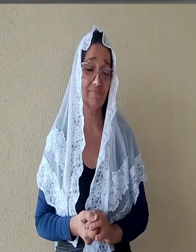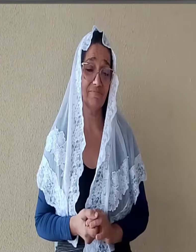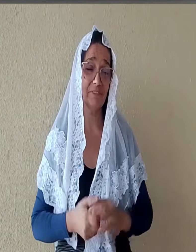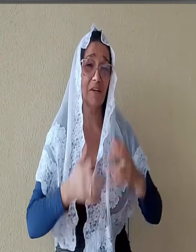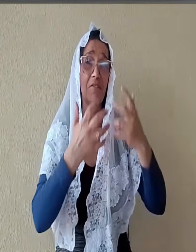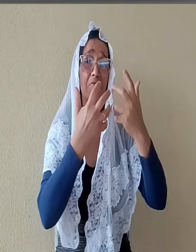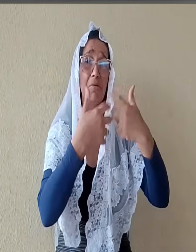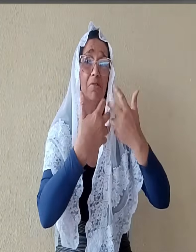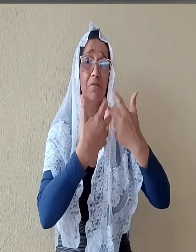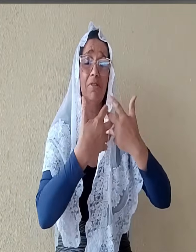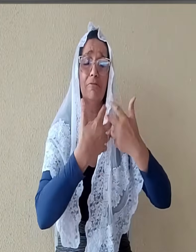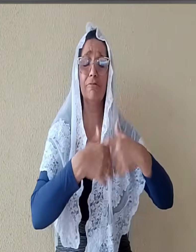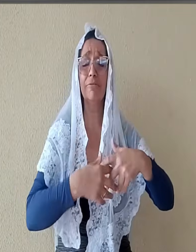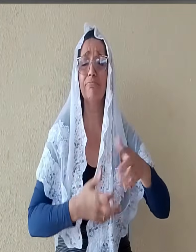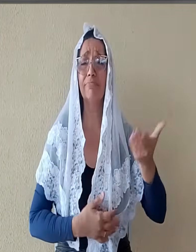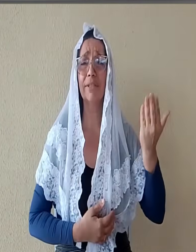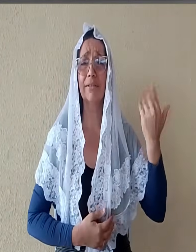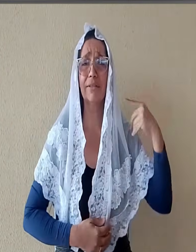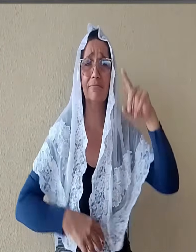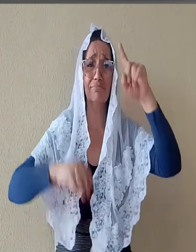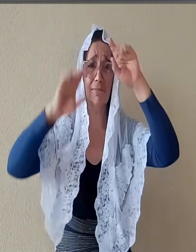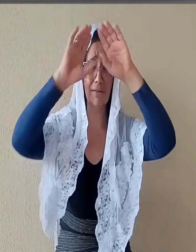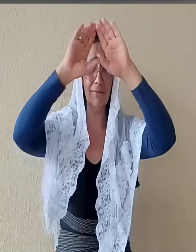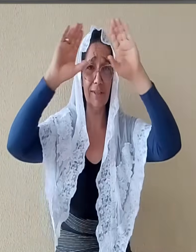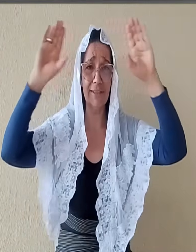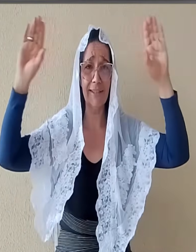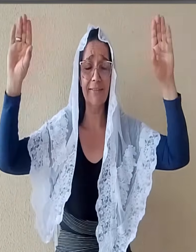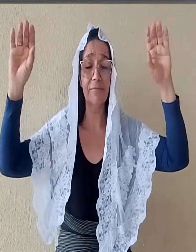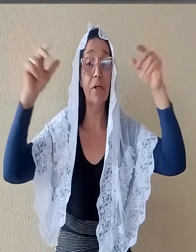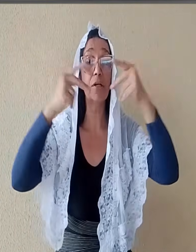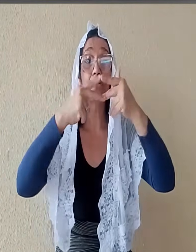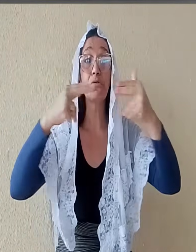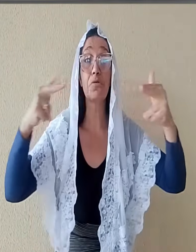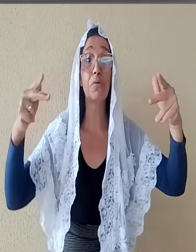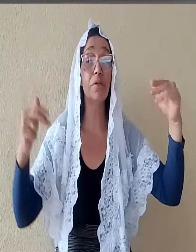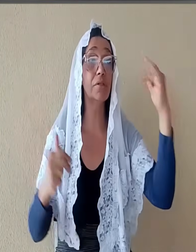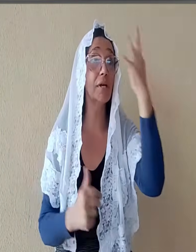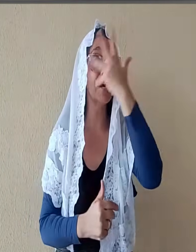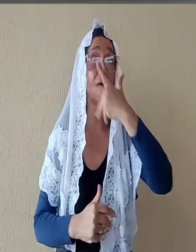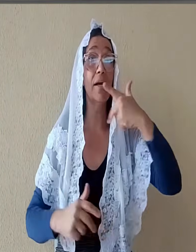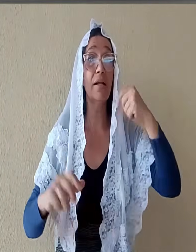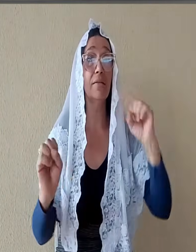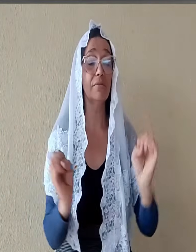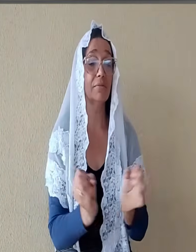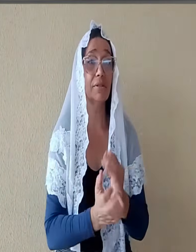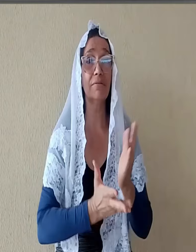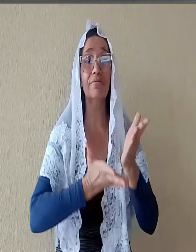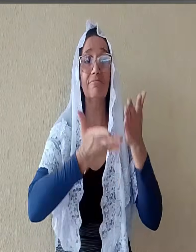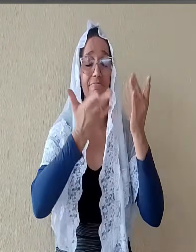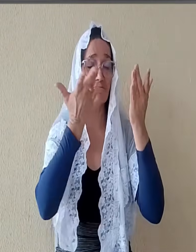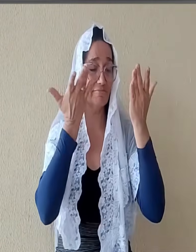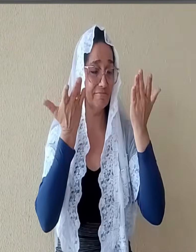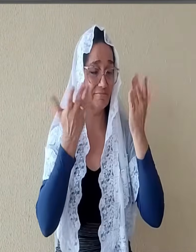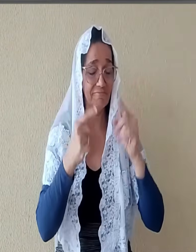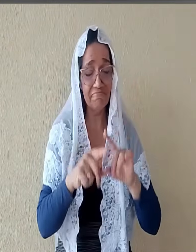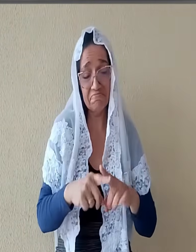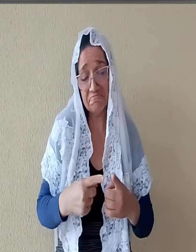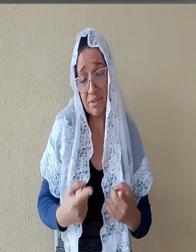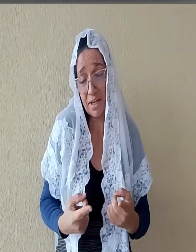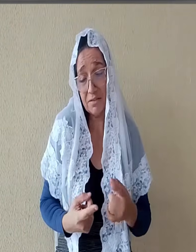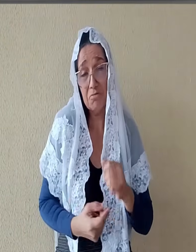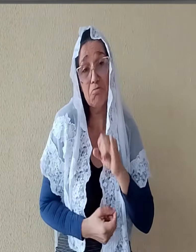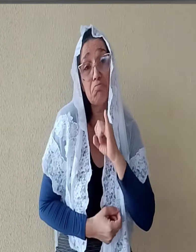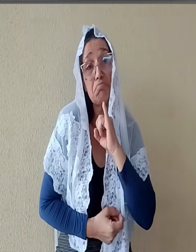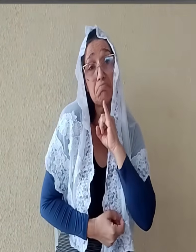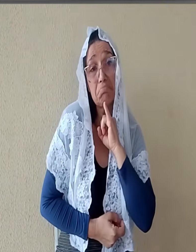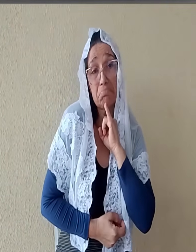na Revelação. A aflição tomou nós, irmãos, para nós descer essa baixa terra. Bendito é o nome do